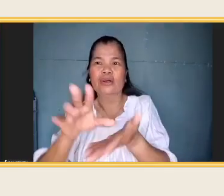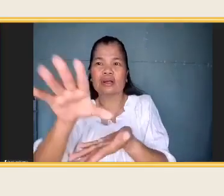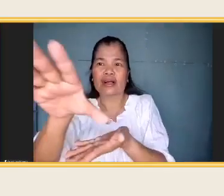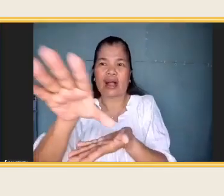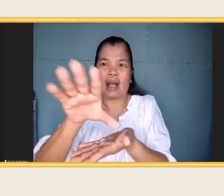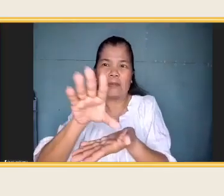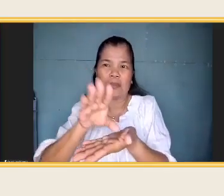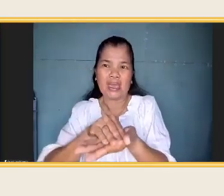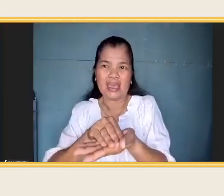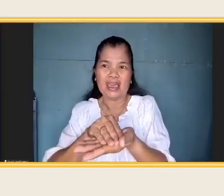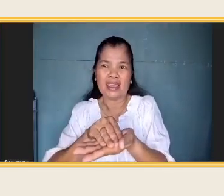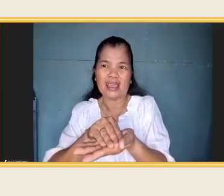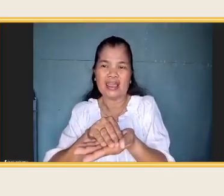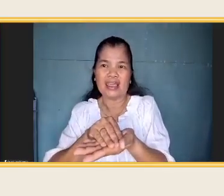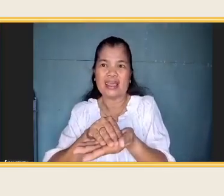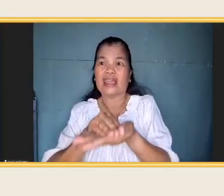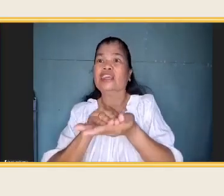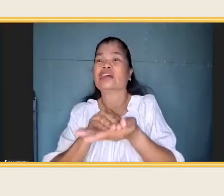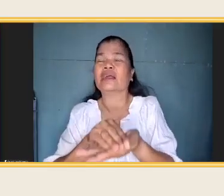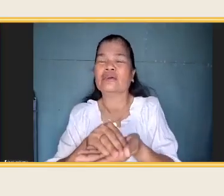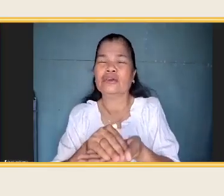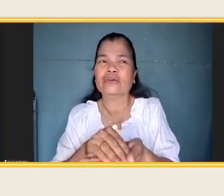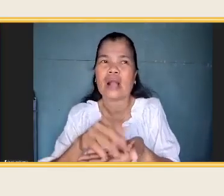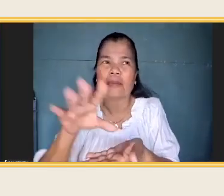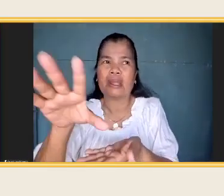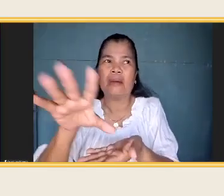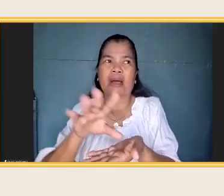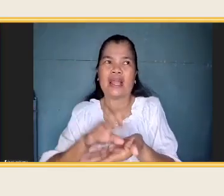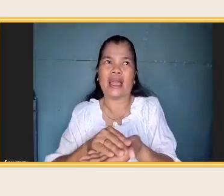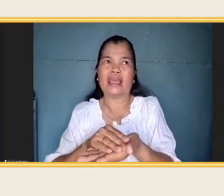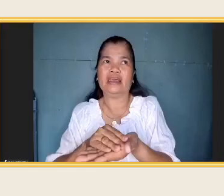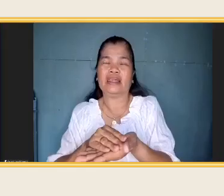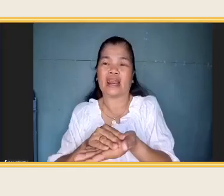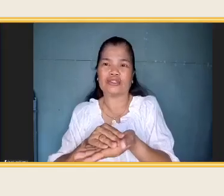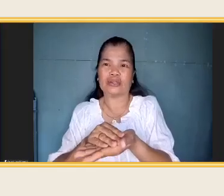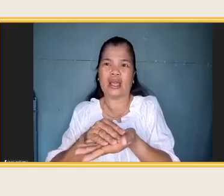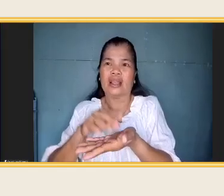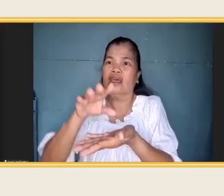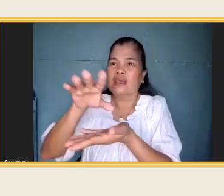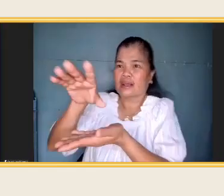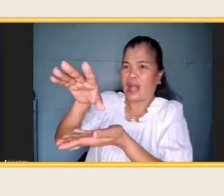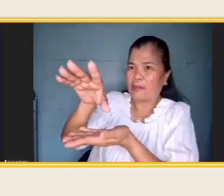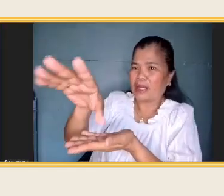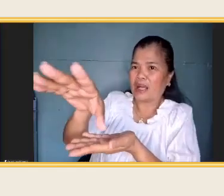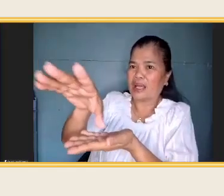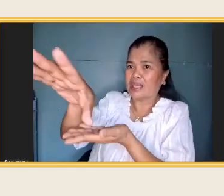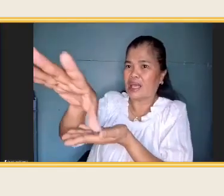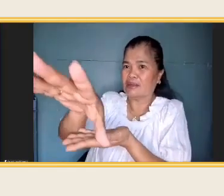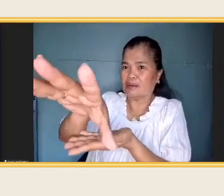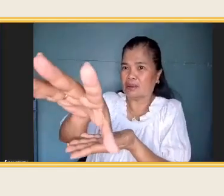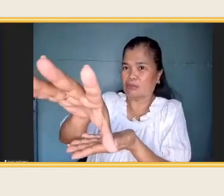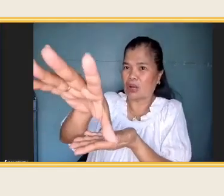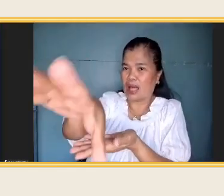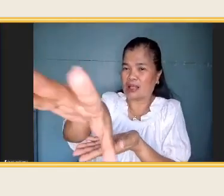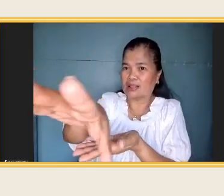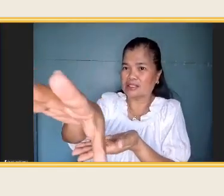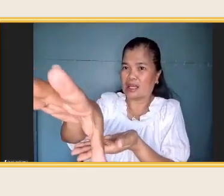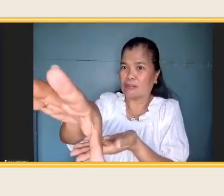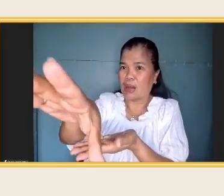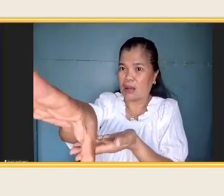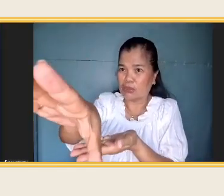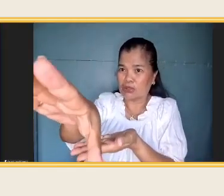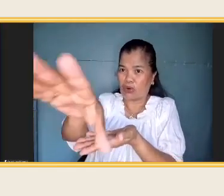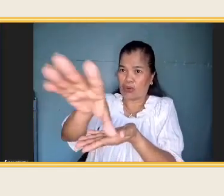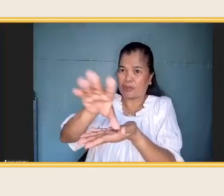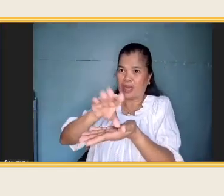review, copy. Yung copy naman ay directional. Copy na ganyan, mula